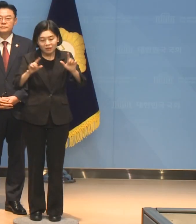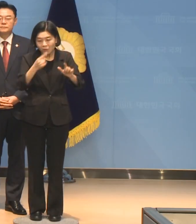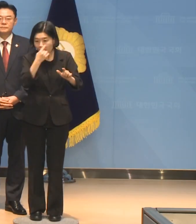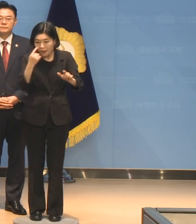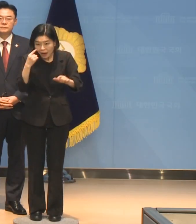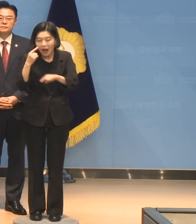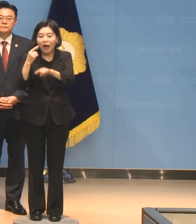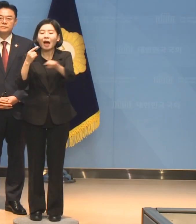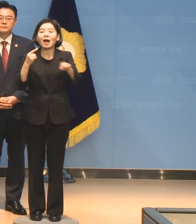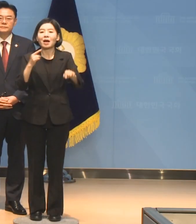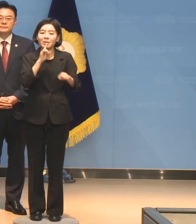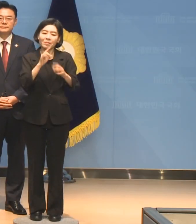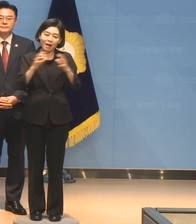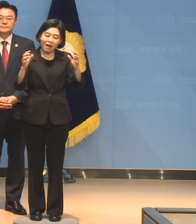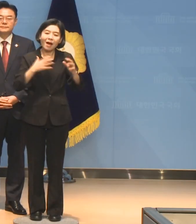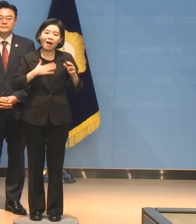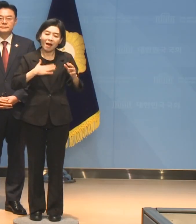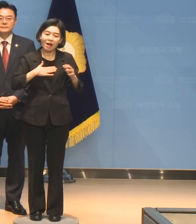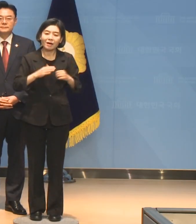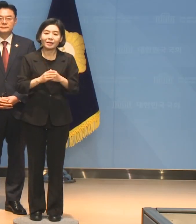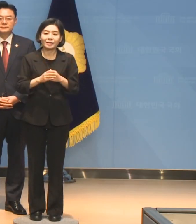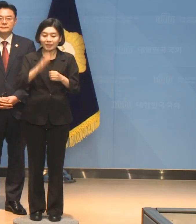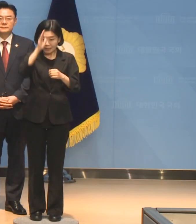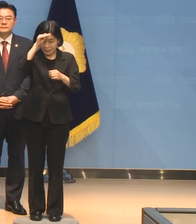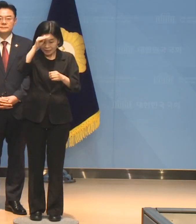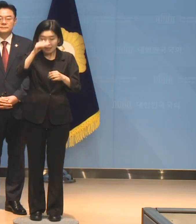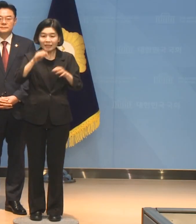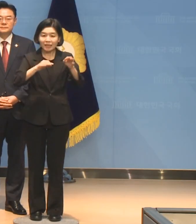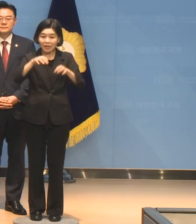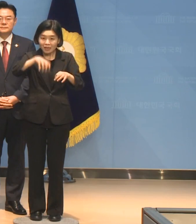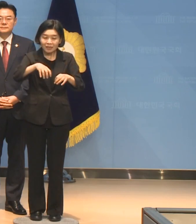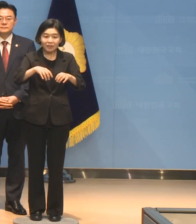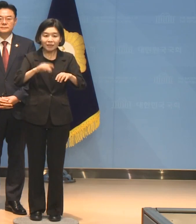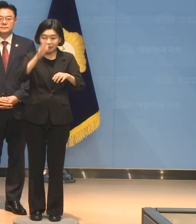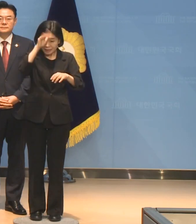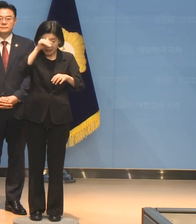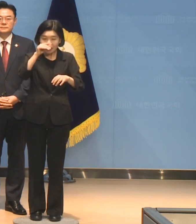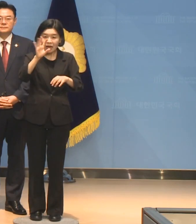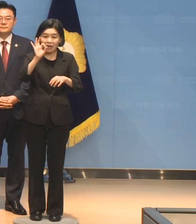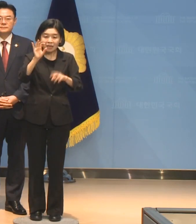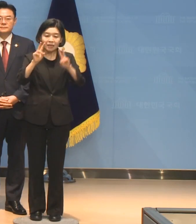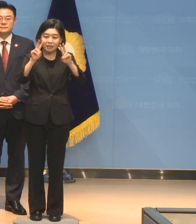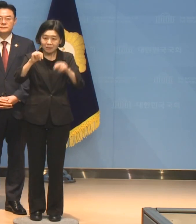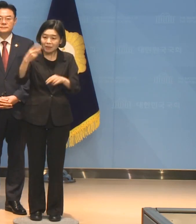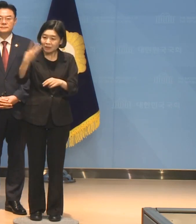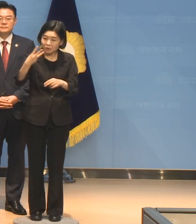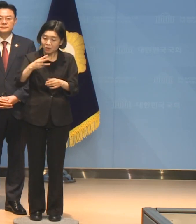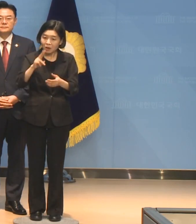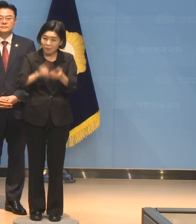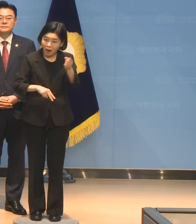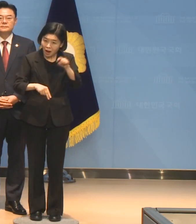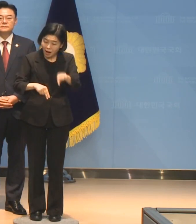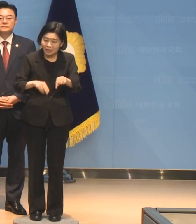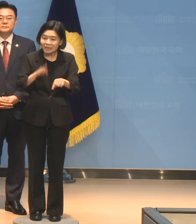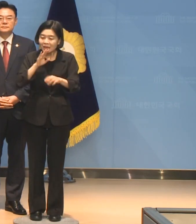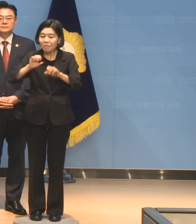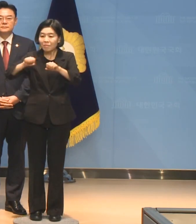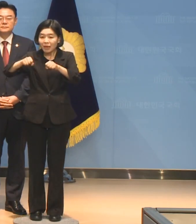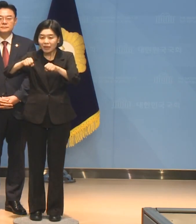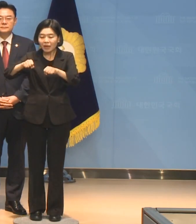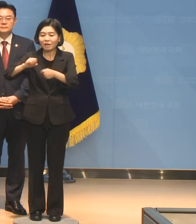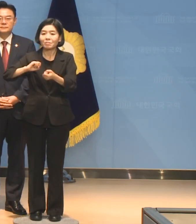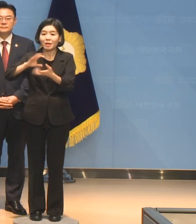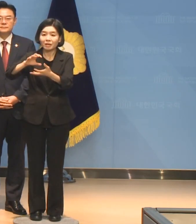여러분들 기억하실 겁니다. 치킨집에서 닭 한 마리를 23,000원에 팔 경우 실질적으로 배달 수수료 나가는